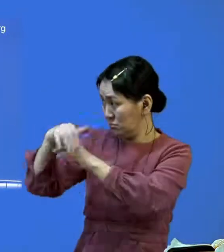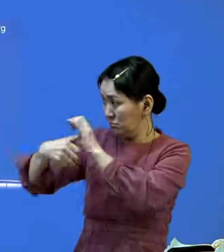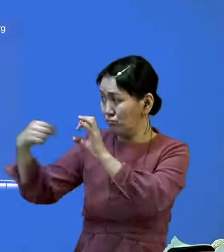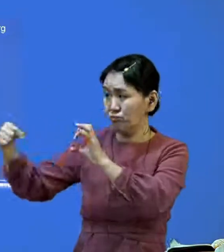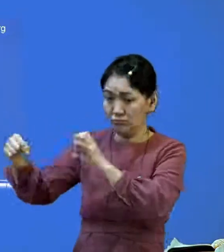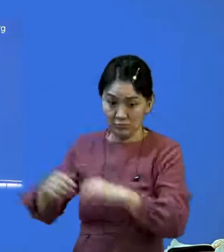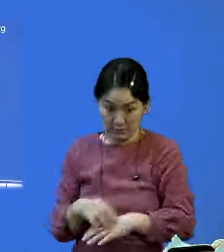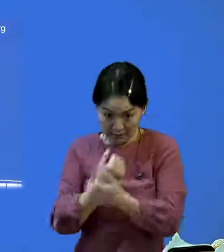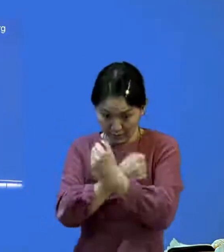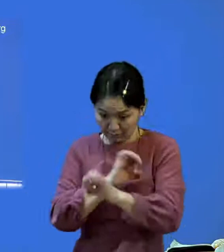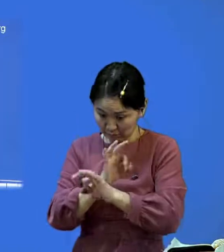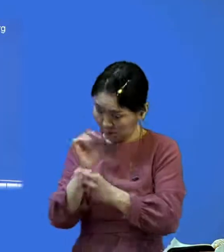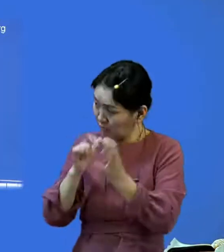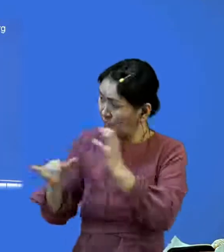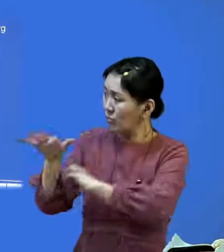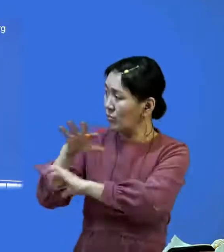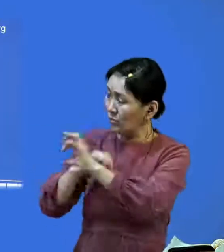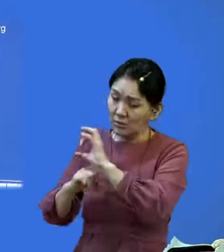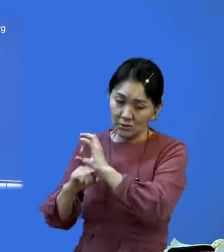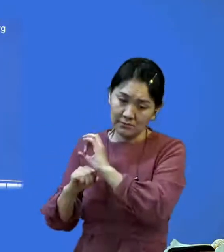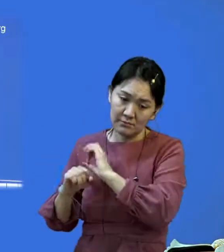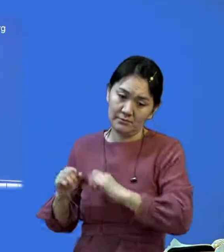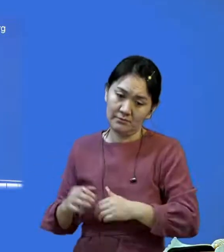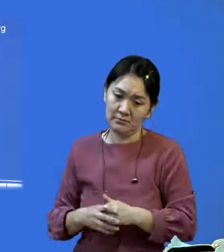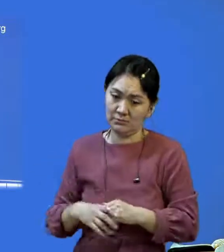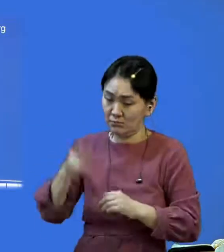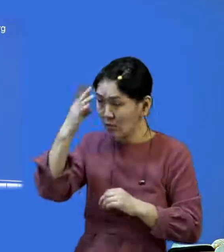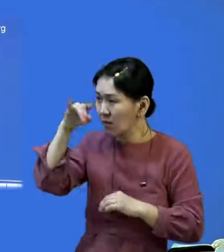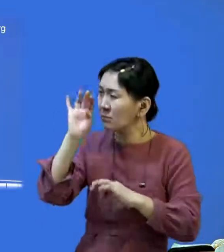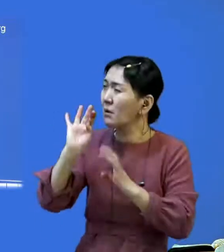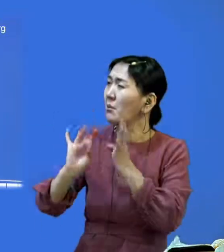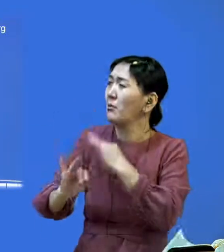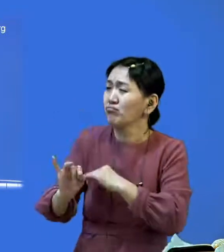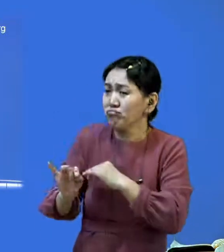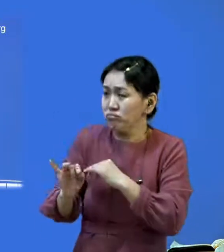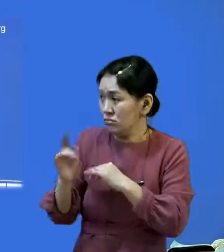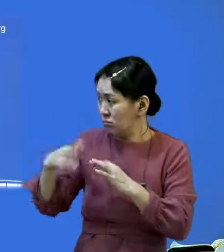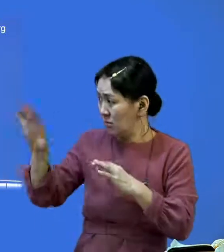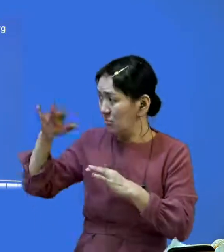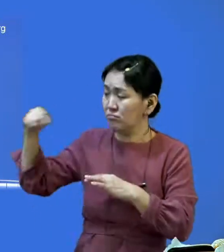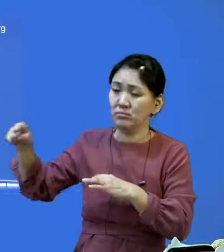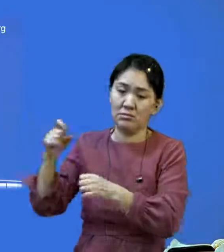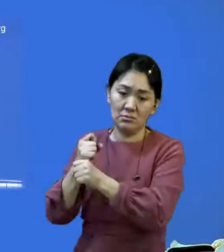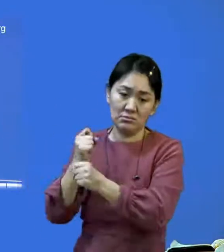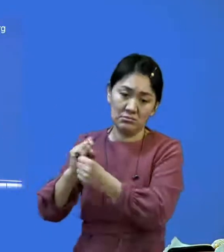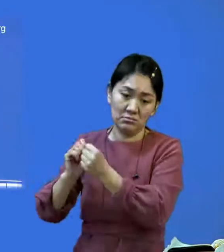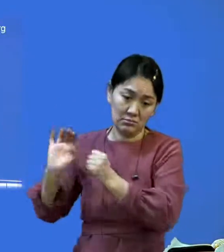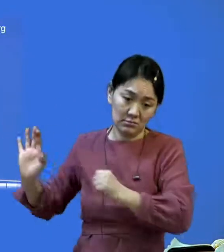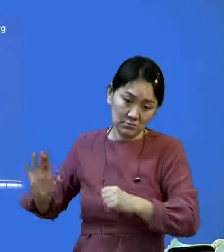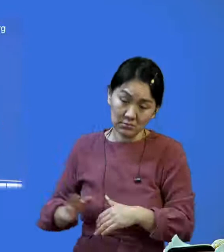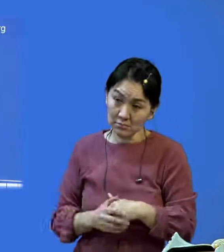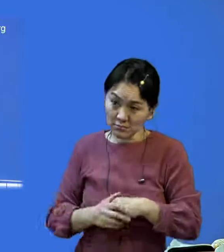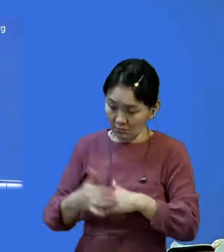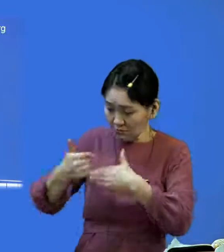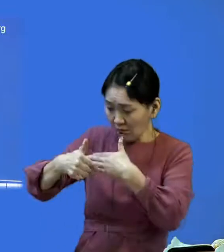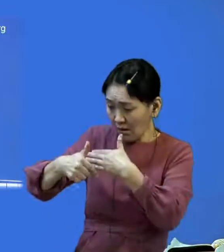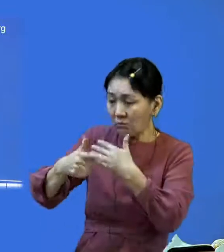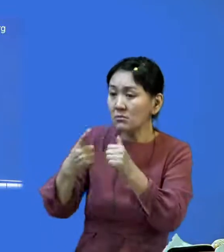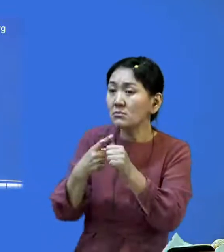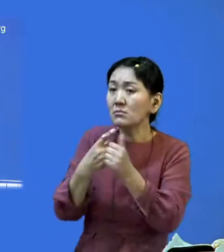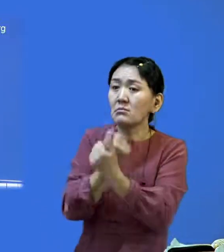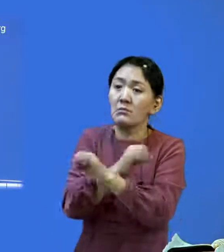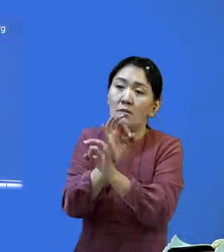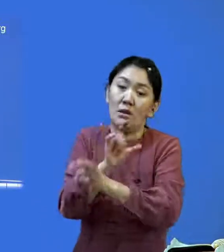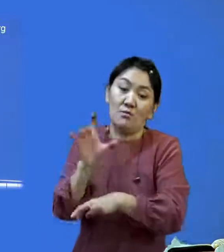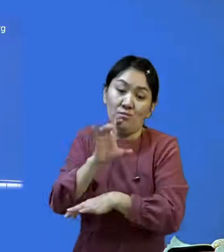хайдаг, аврагдаж чадаагүй бурхныг мэддэггүй хүмүүсийн хийдэг зүйл юм аа. Тийм ээ, харийнхан гэдэг нь аврагдаагүй